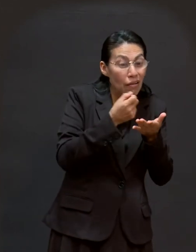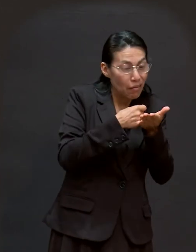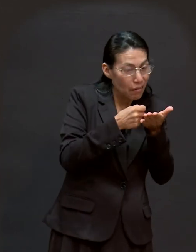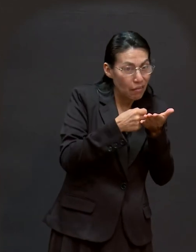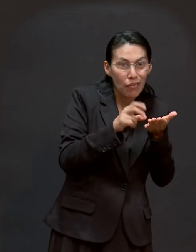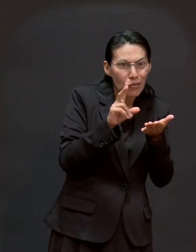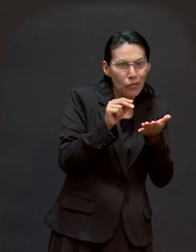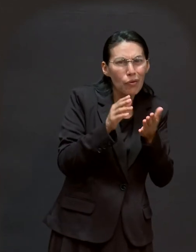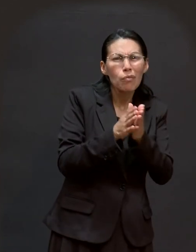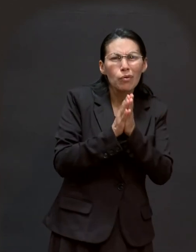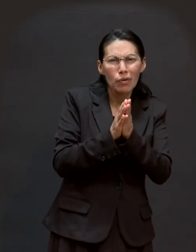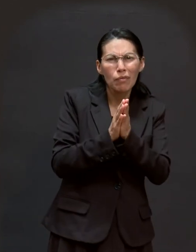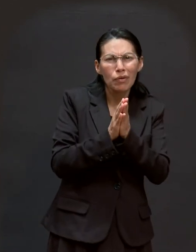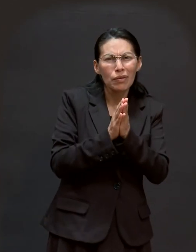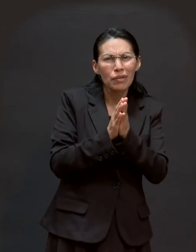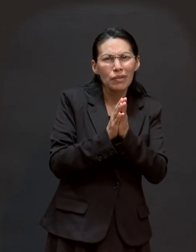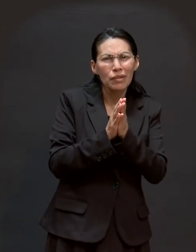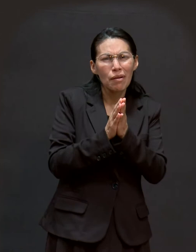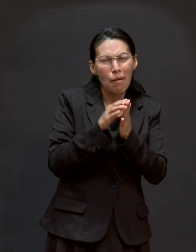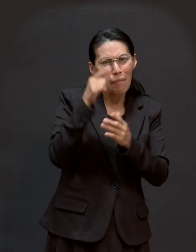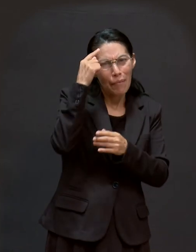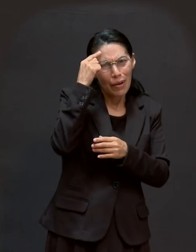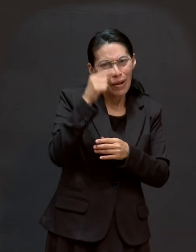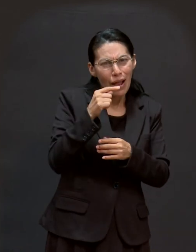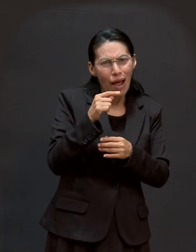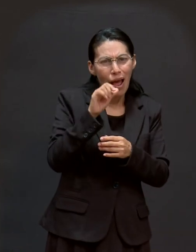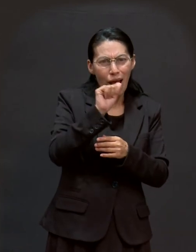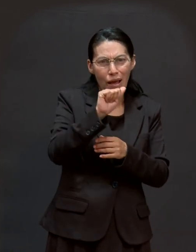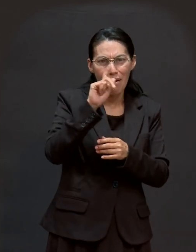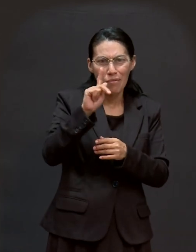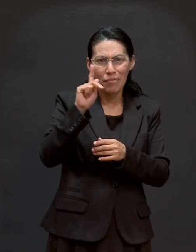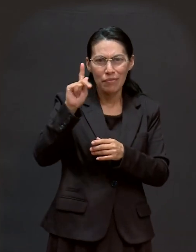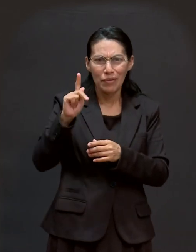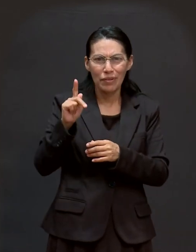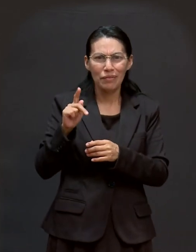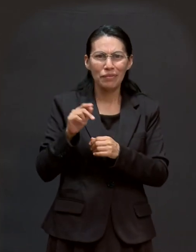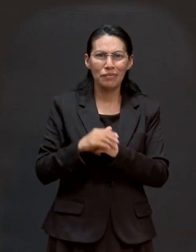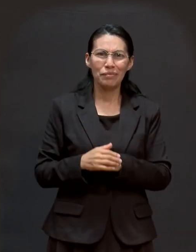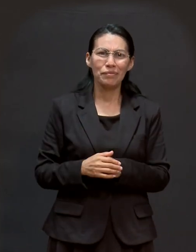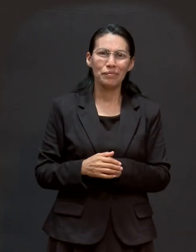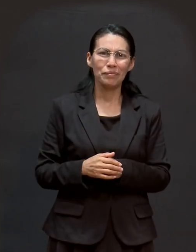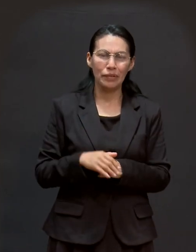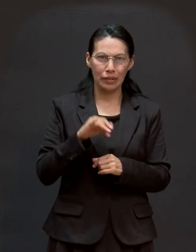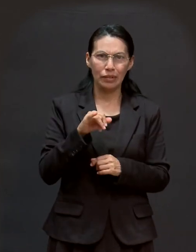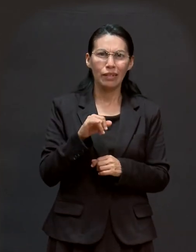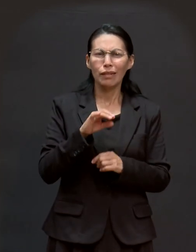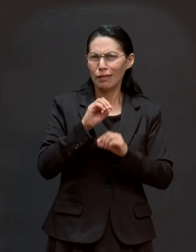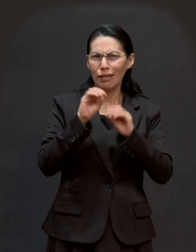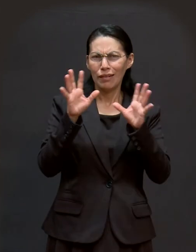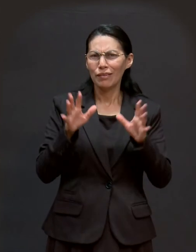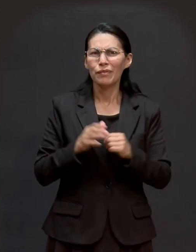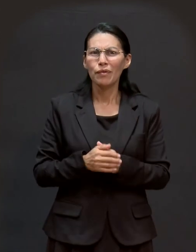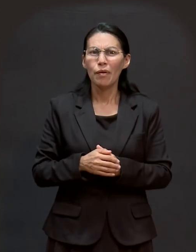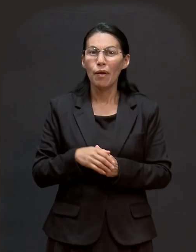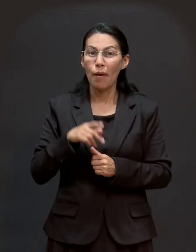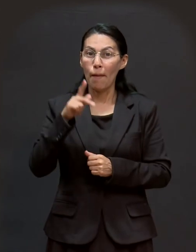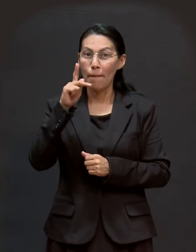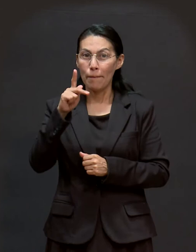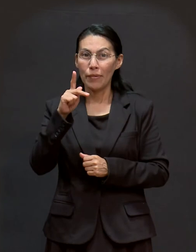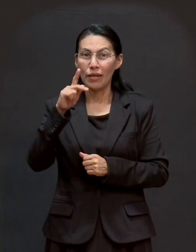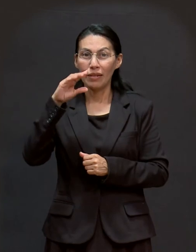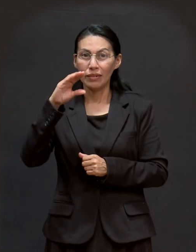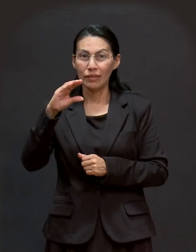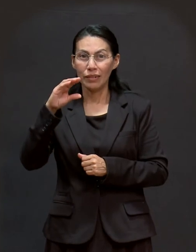no tomó nota pueda ubicar la aplicación y pueda bajarla en su claro que sí claro que sí mira vas a